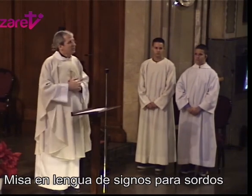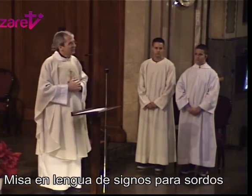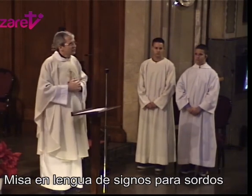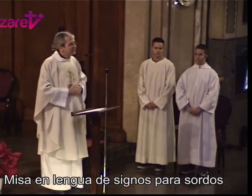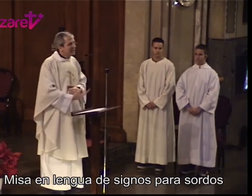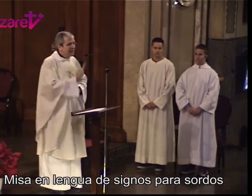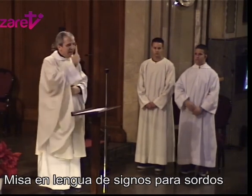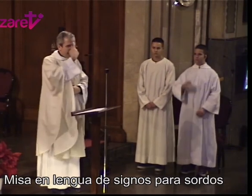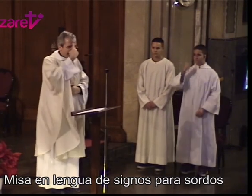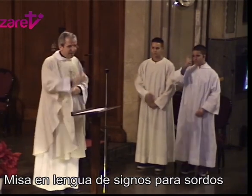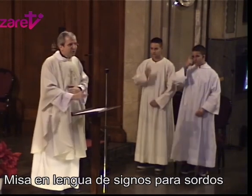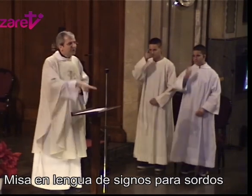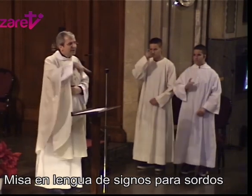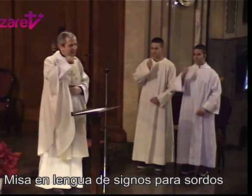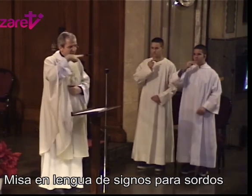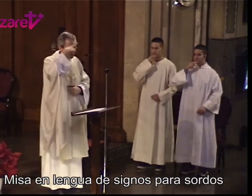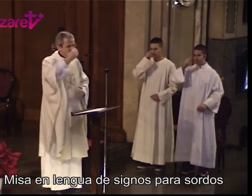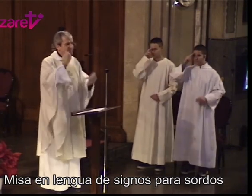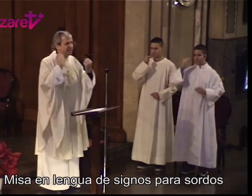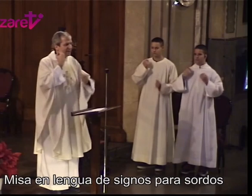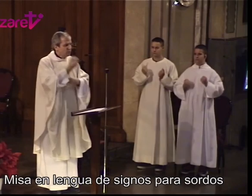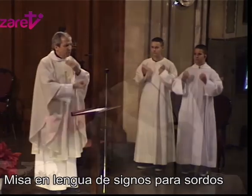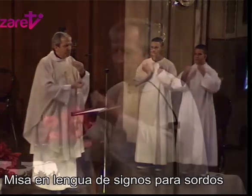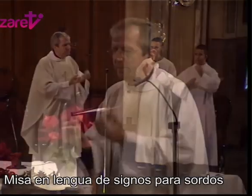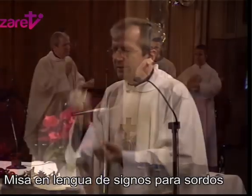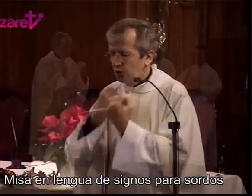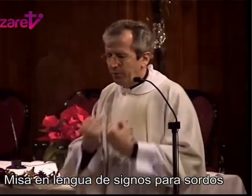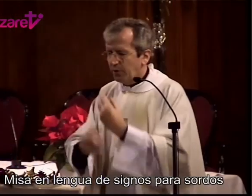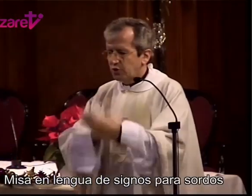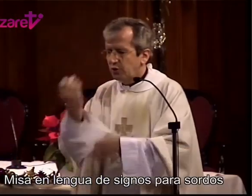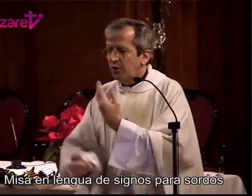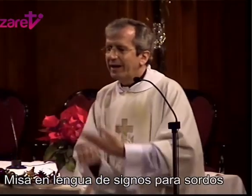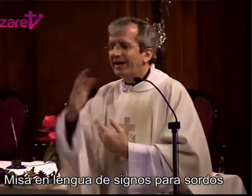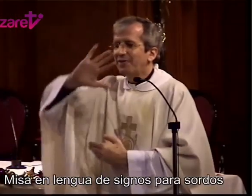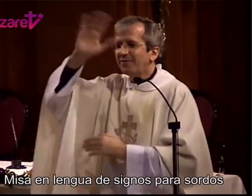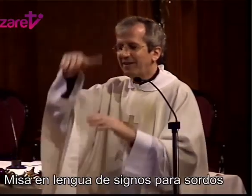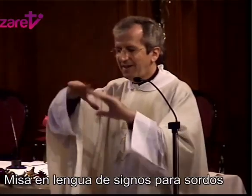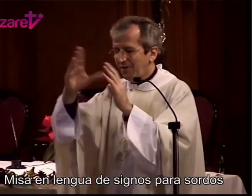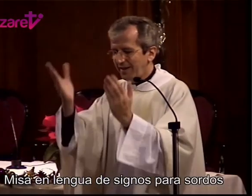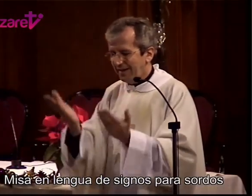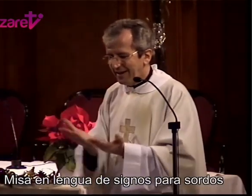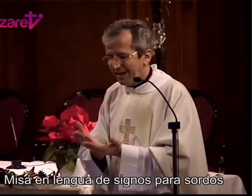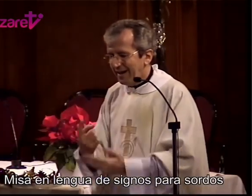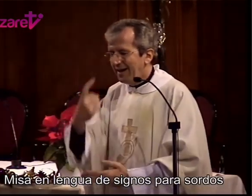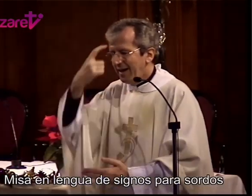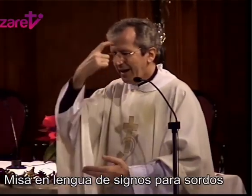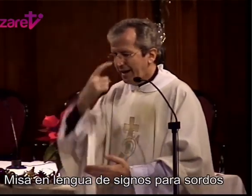continuaremos. Creo en Dios Padre Todopoderoso, Creador del cielo y de la tierra. Creo